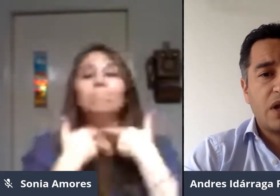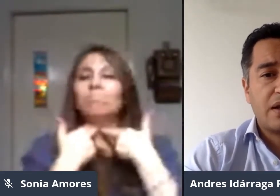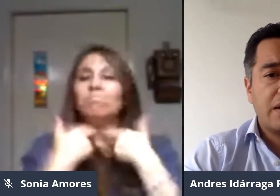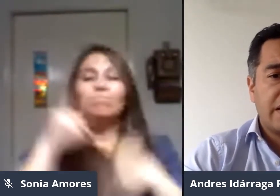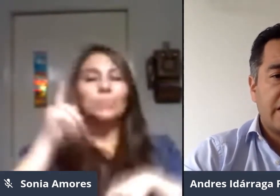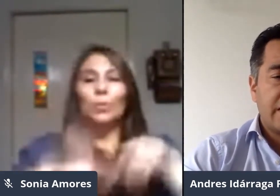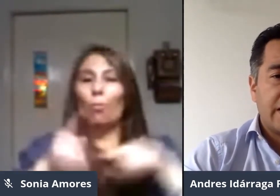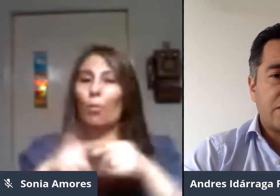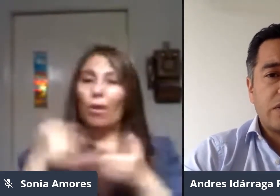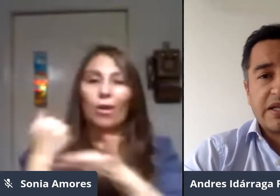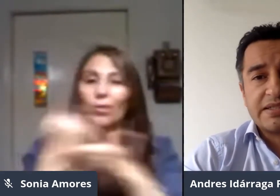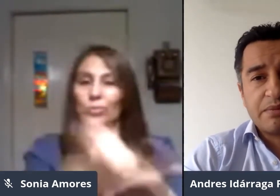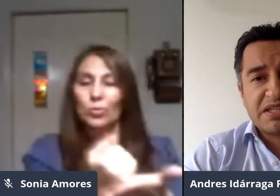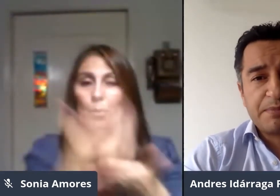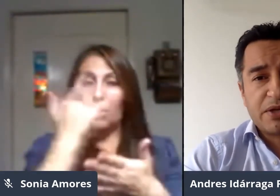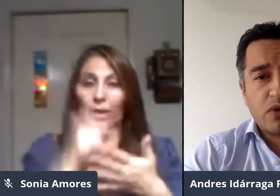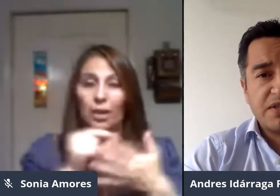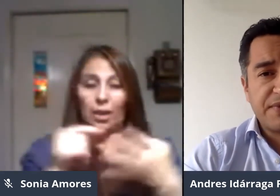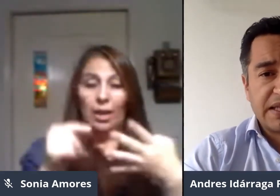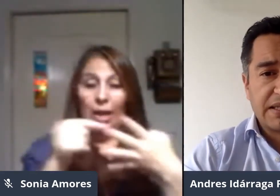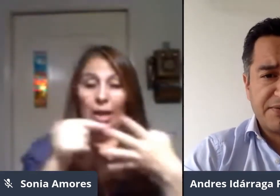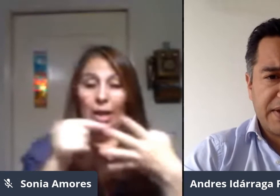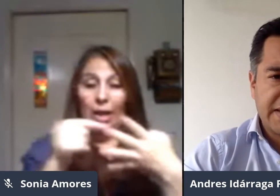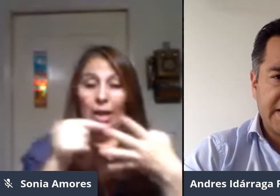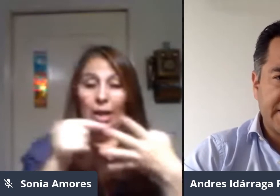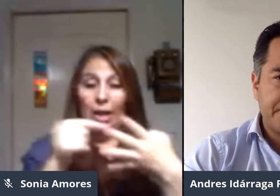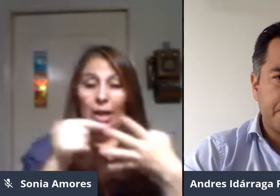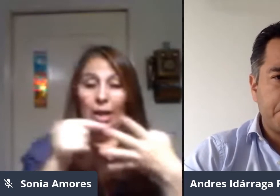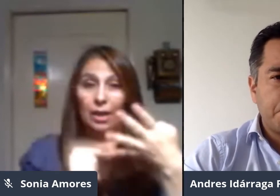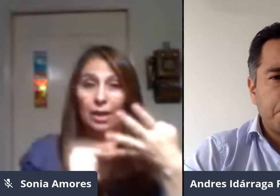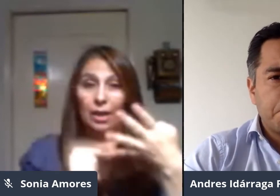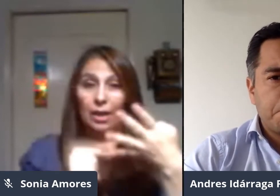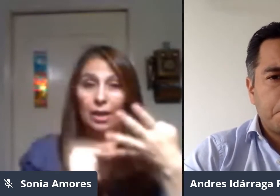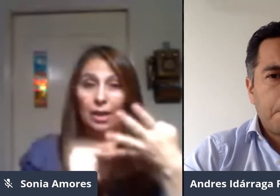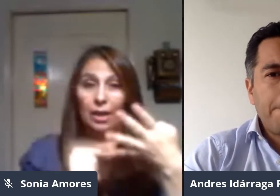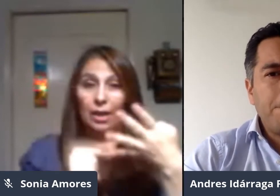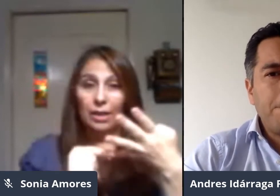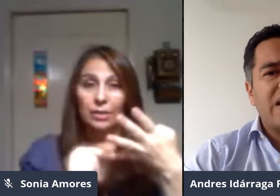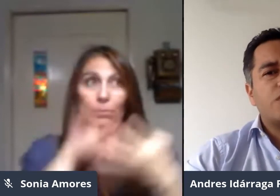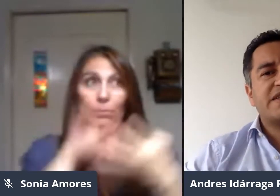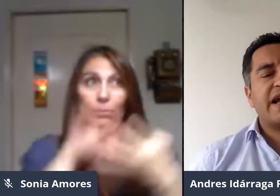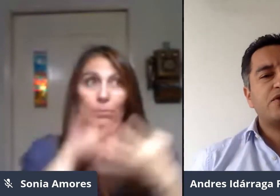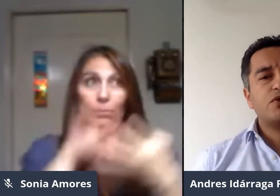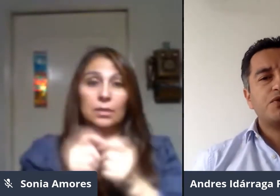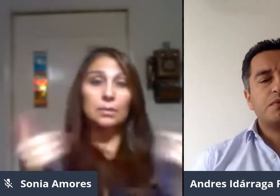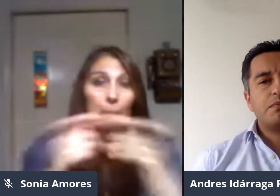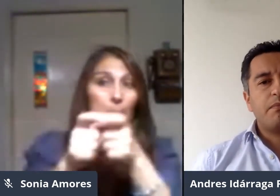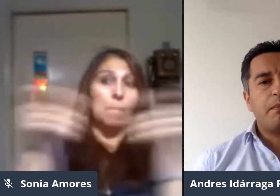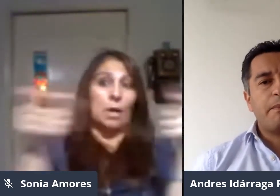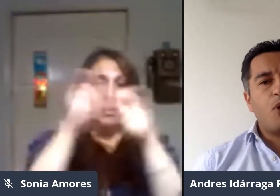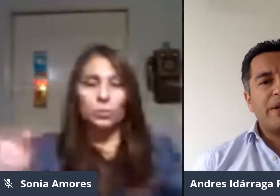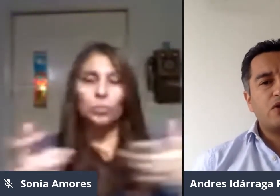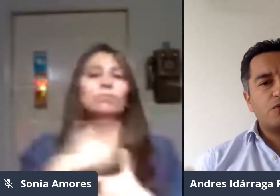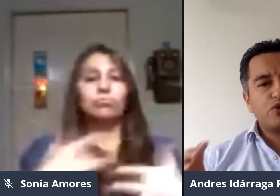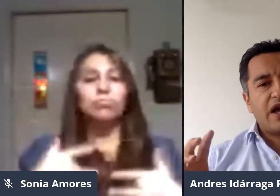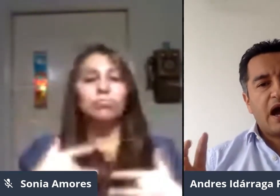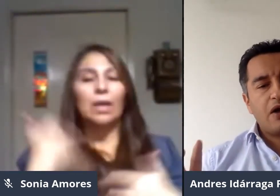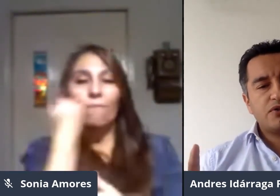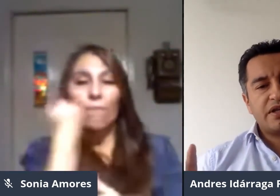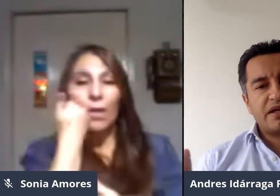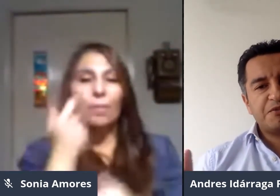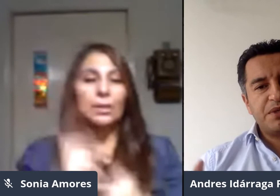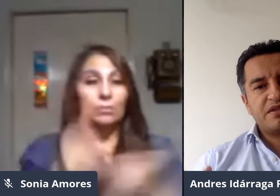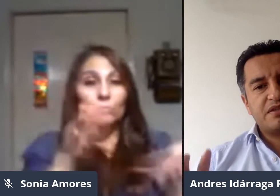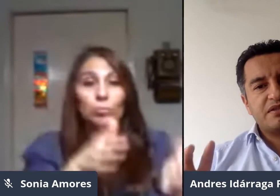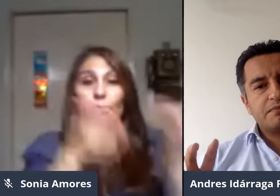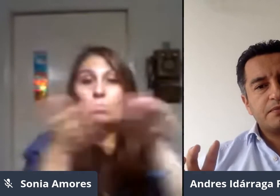en particular es donde existen más personas infectadas y fallecidas. Entonces, esos momentos